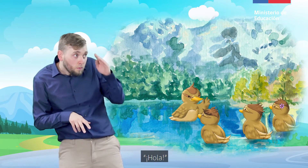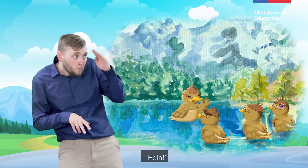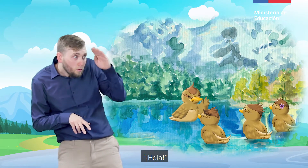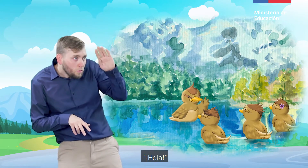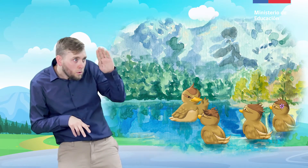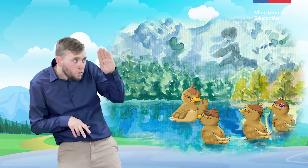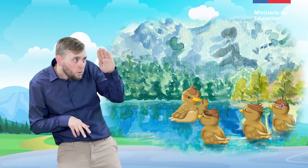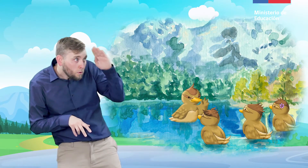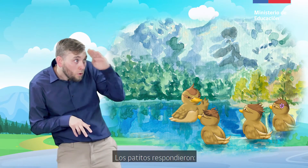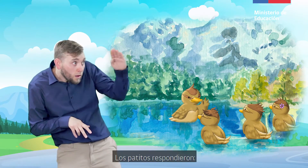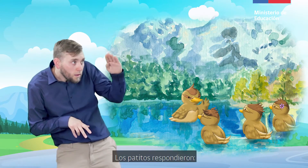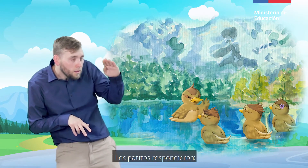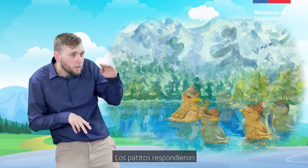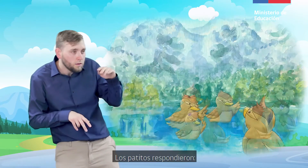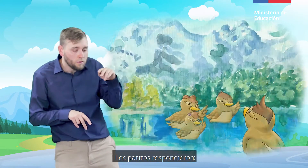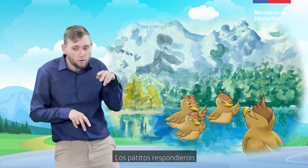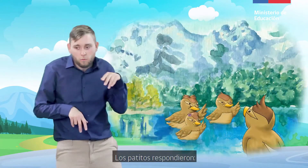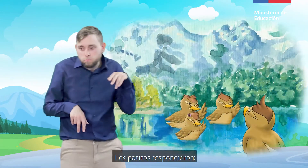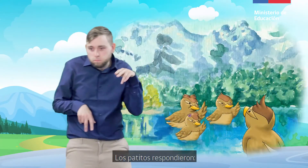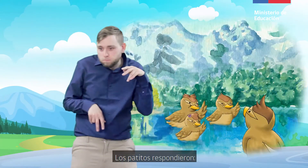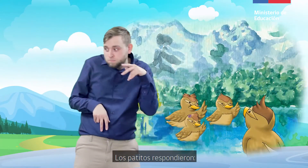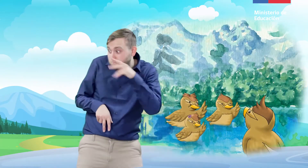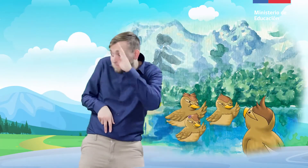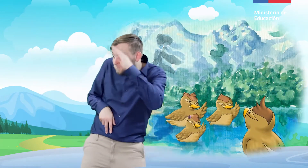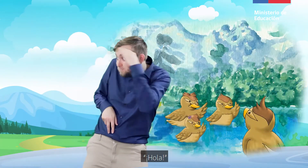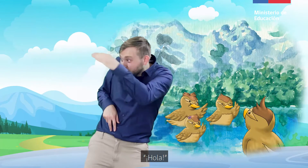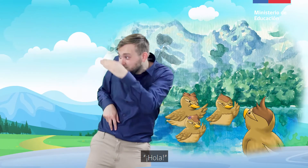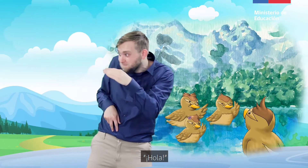¡hola! Los patitos respondieron: ¡hola!